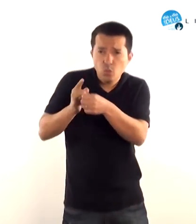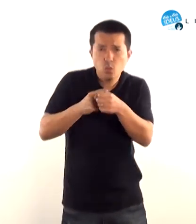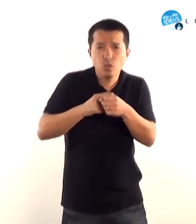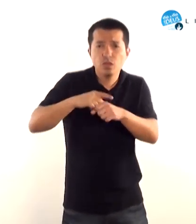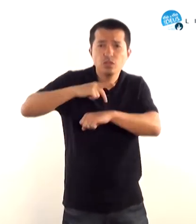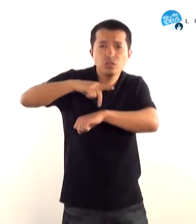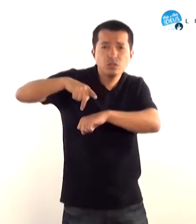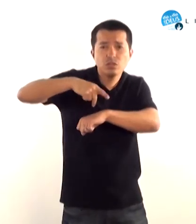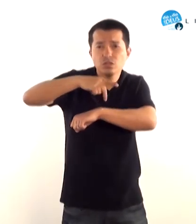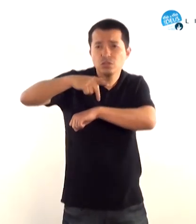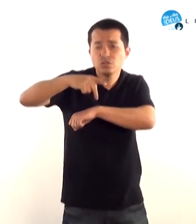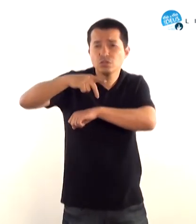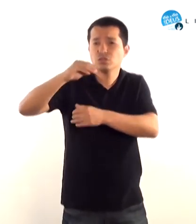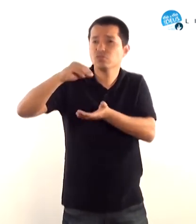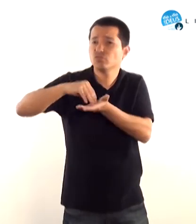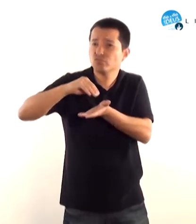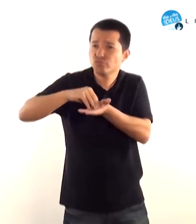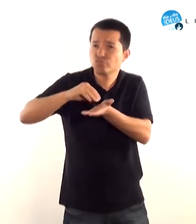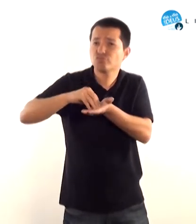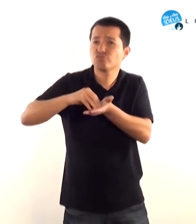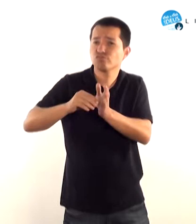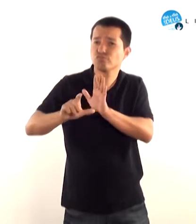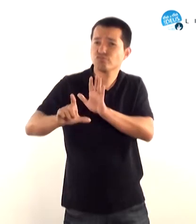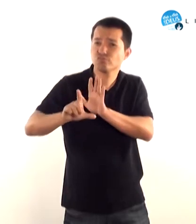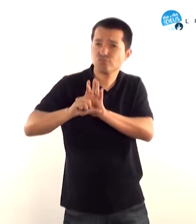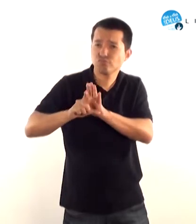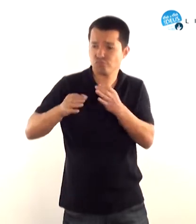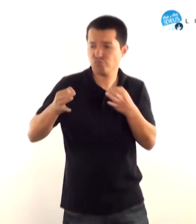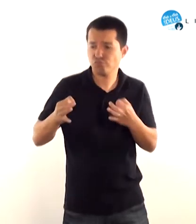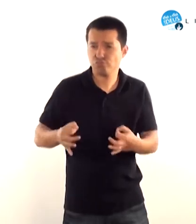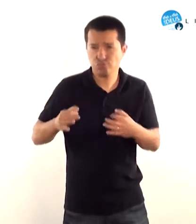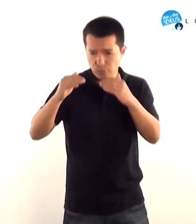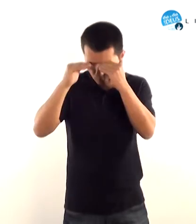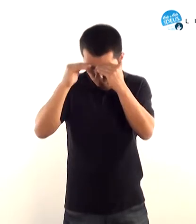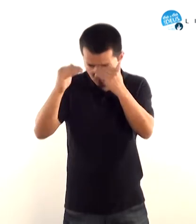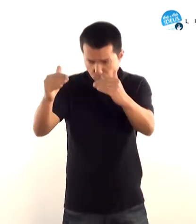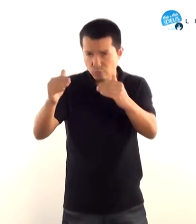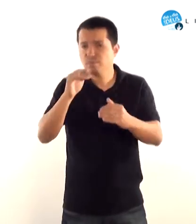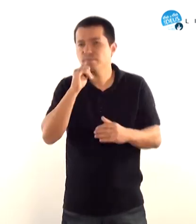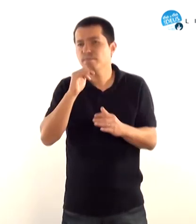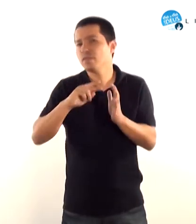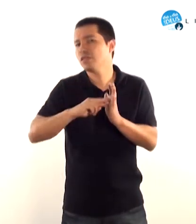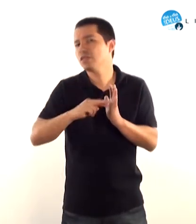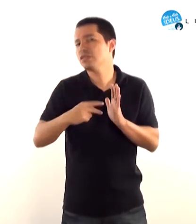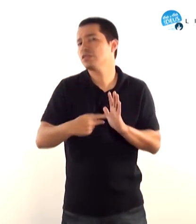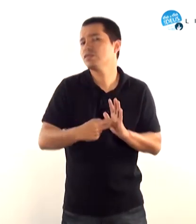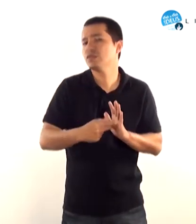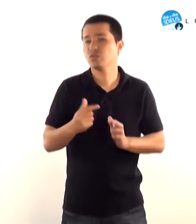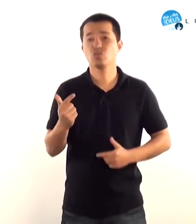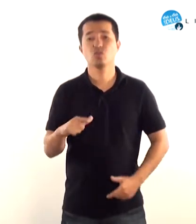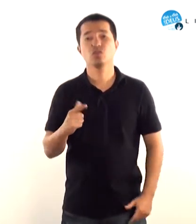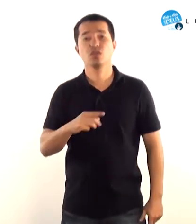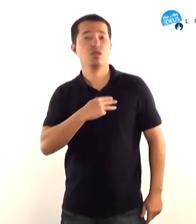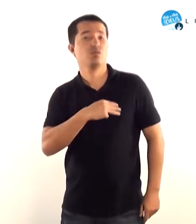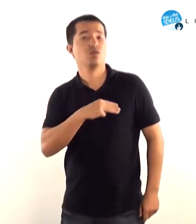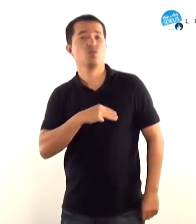alguns valores que são muito próximos. O que significa não ter